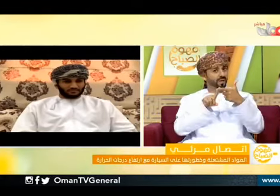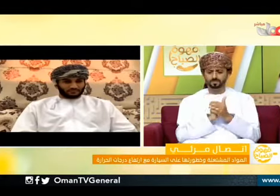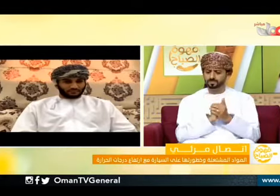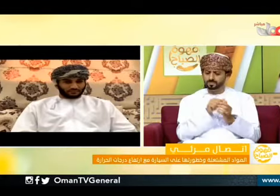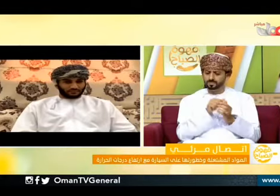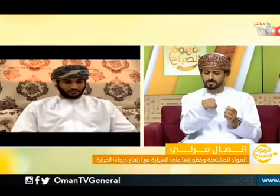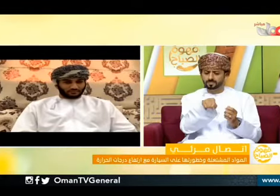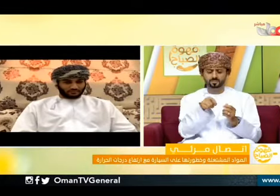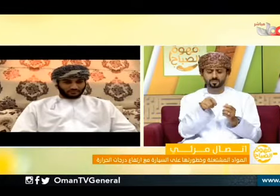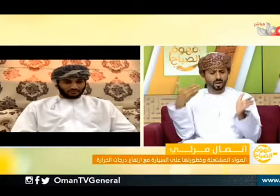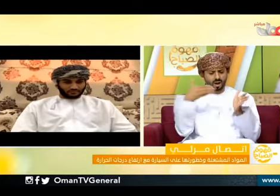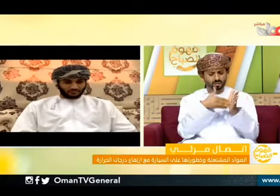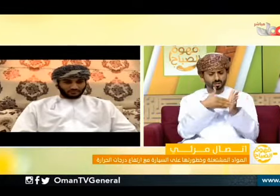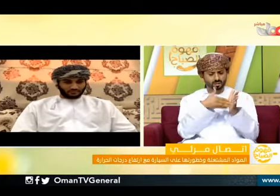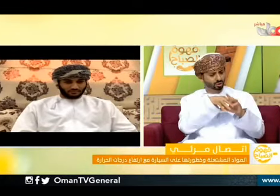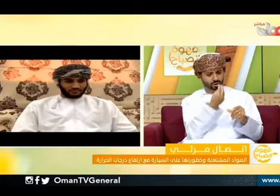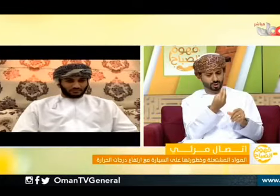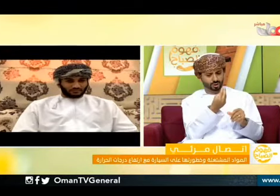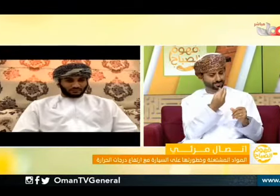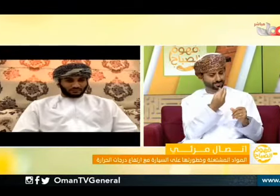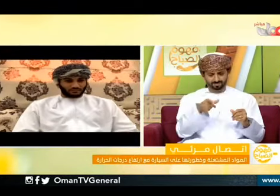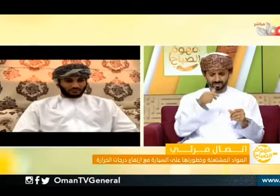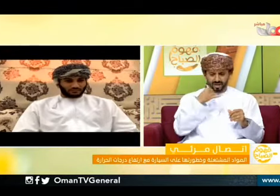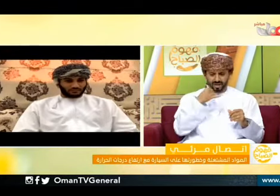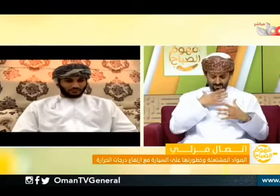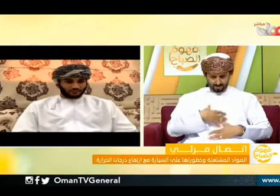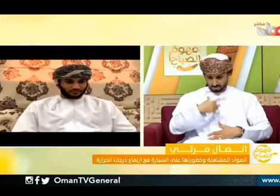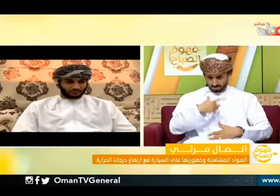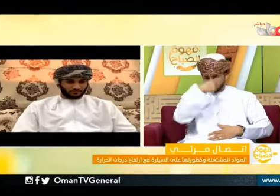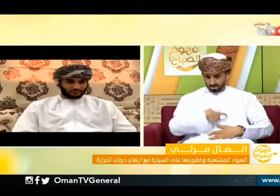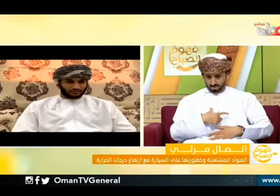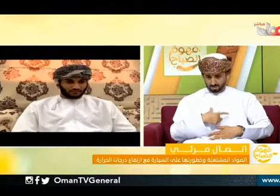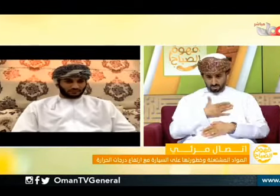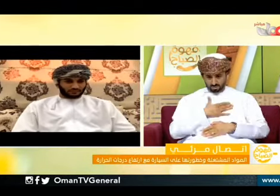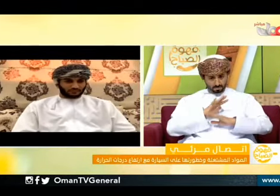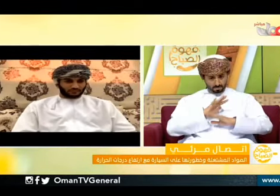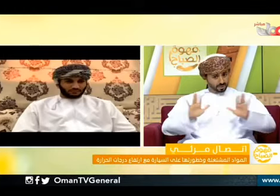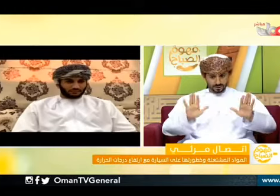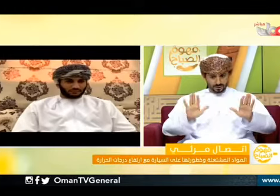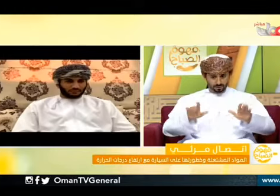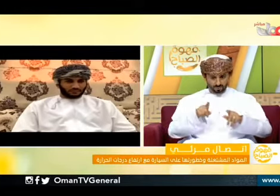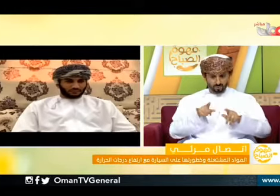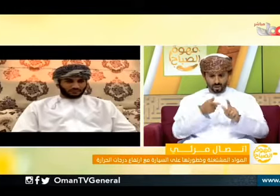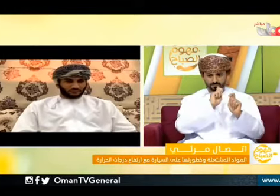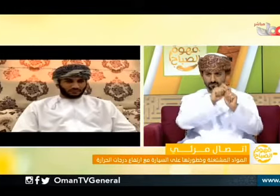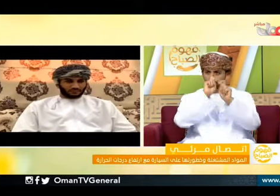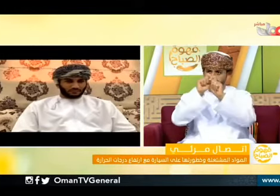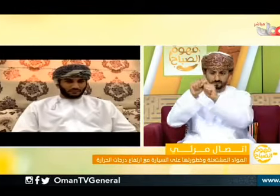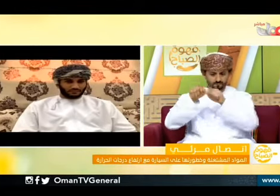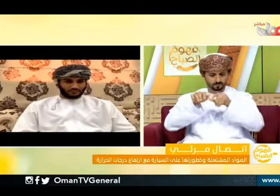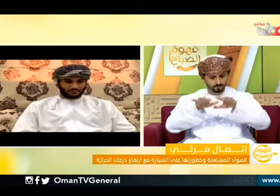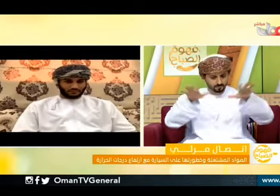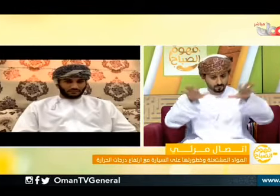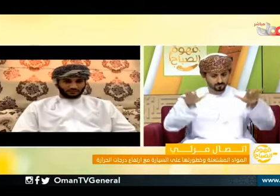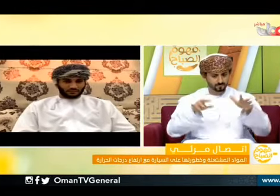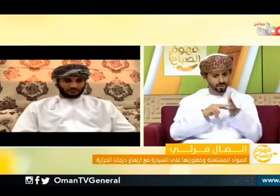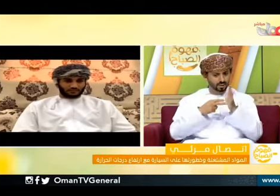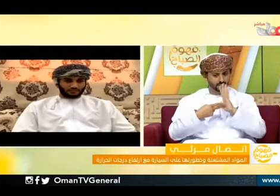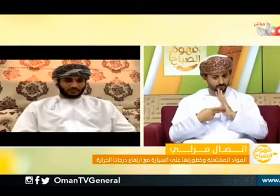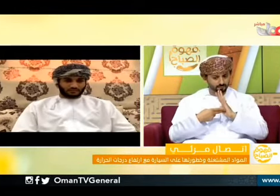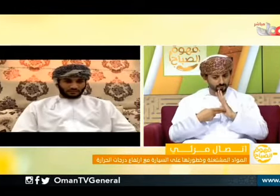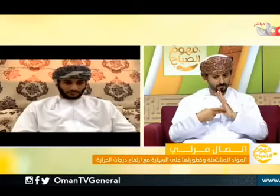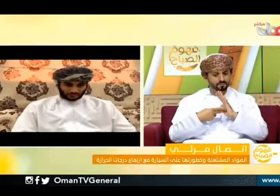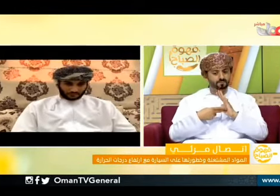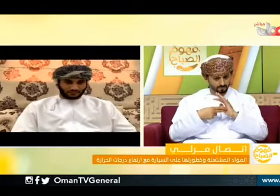التي يقدمها شرطة عمان السلطانية للجمعية. النتيجة اللي حصلت عليها انت كشخص، هل